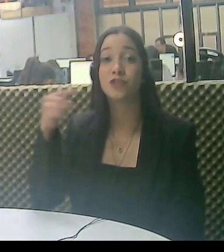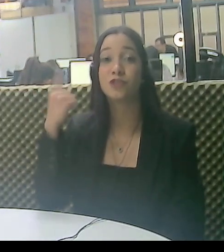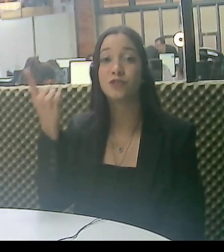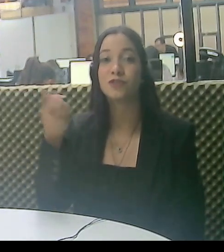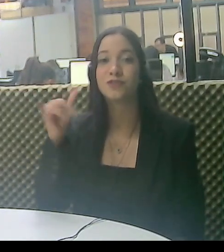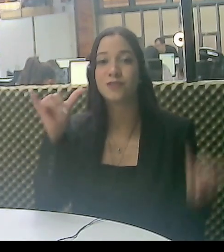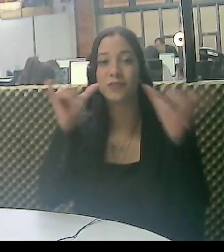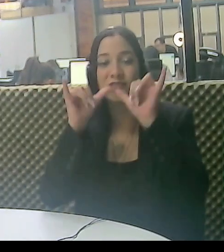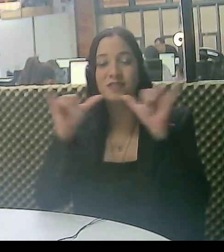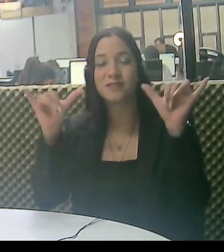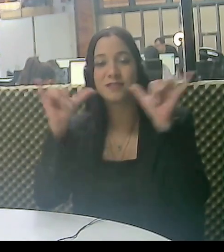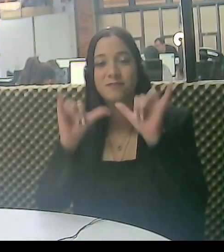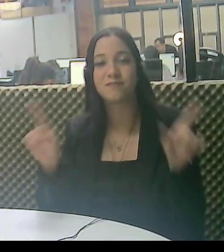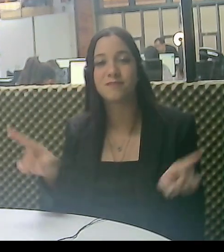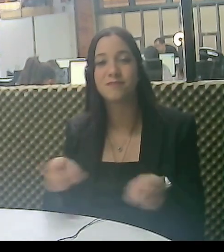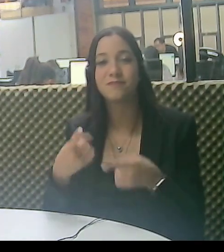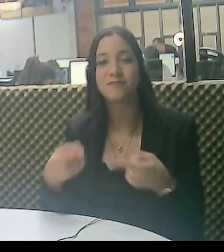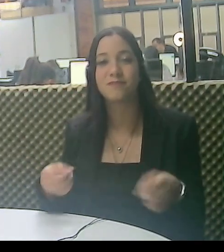Giro de